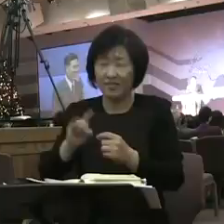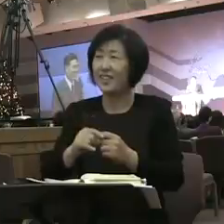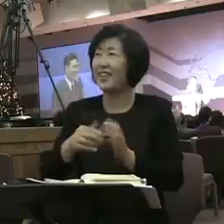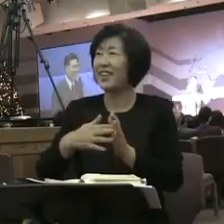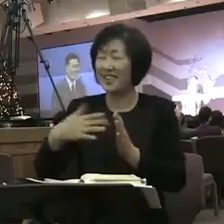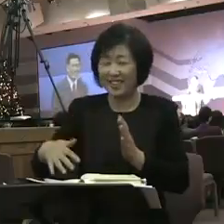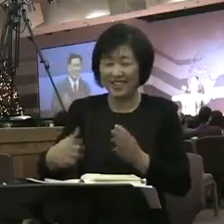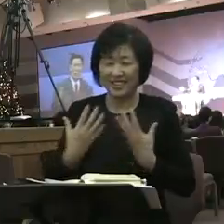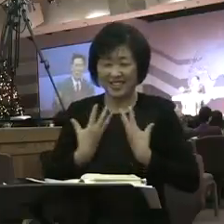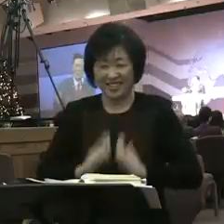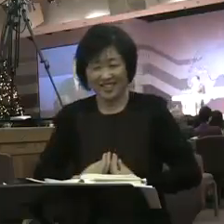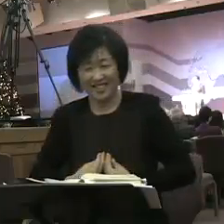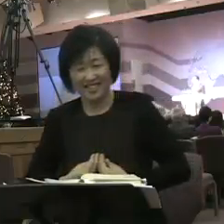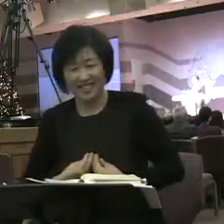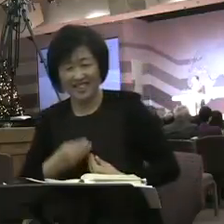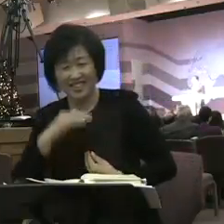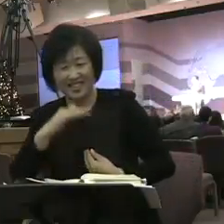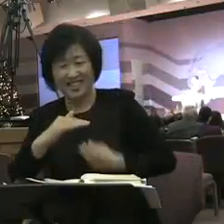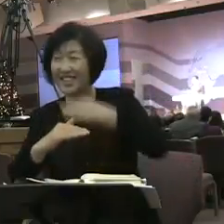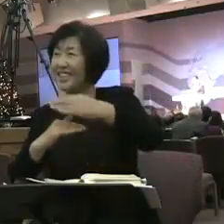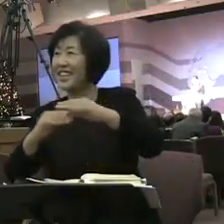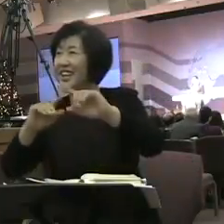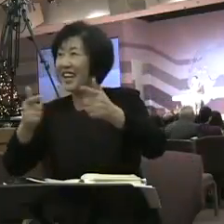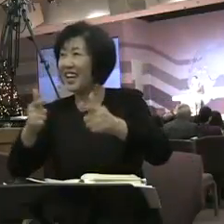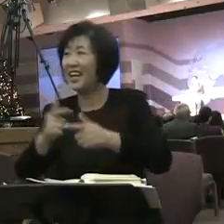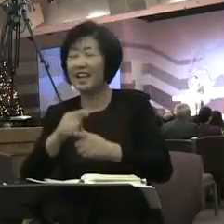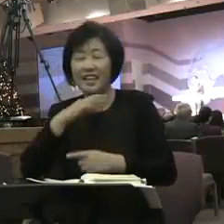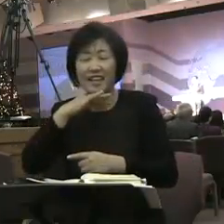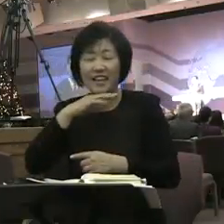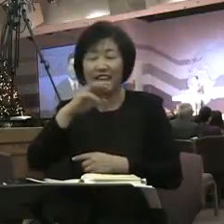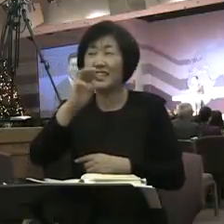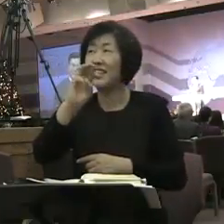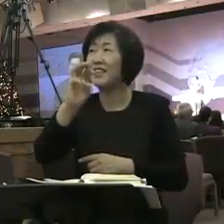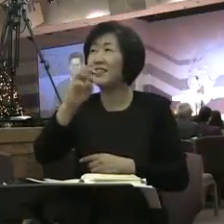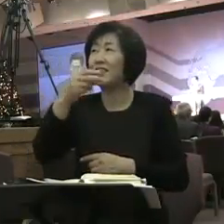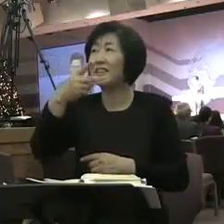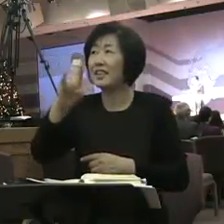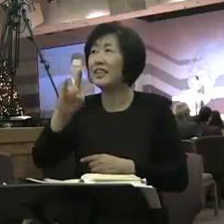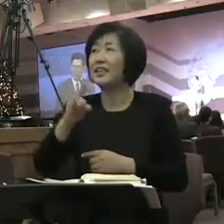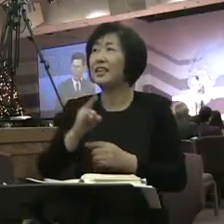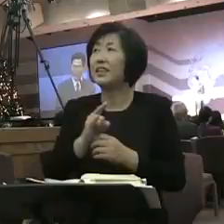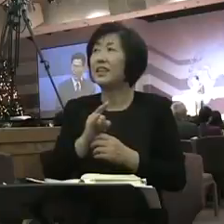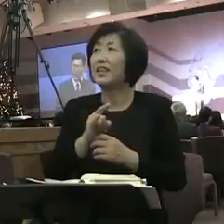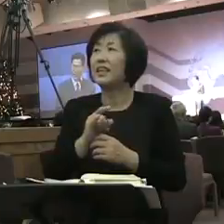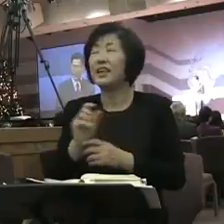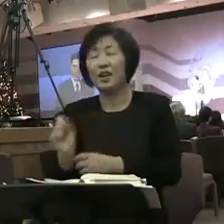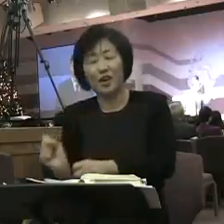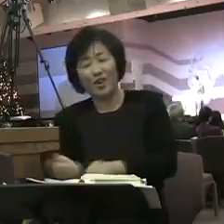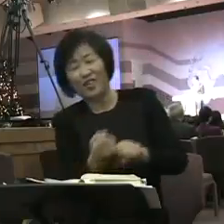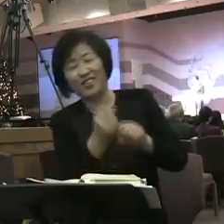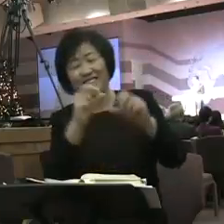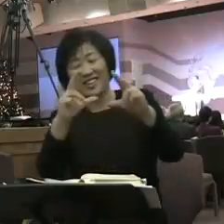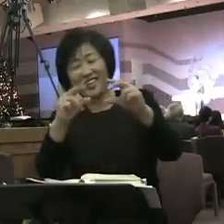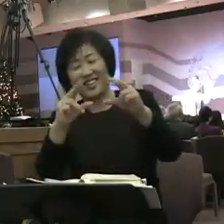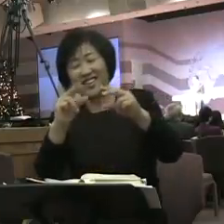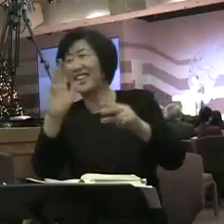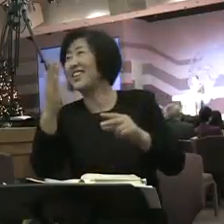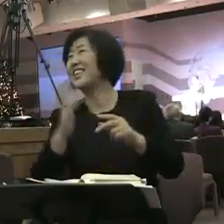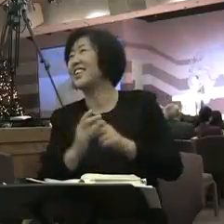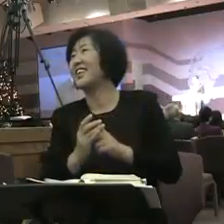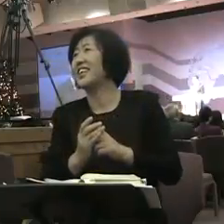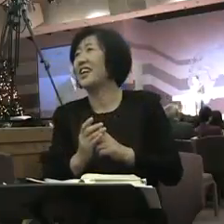아닙니다. 30대로 가면은 여성이요, 골프공이 된답니다.